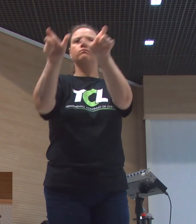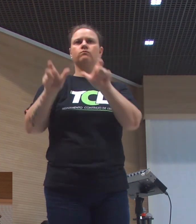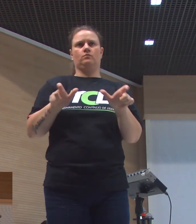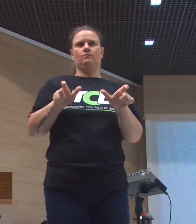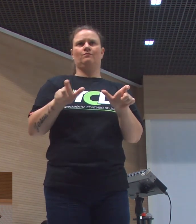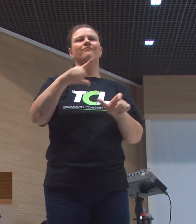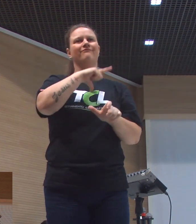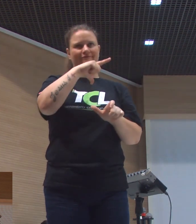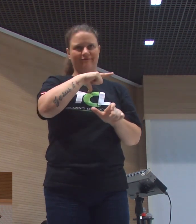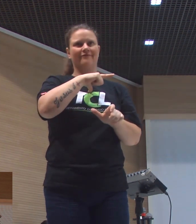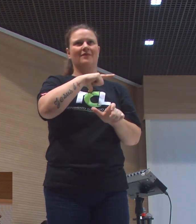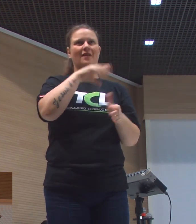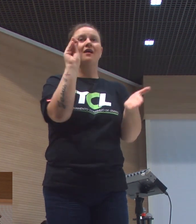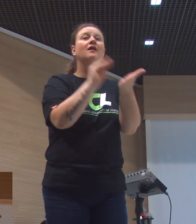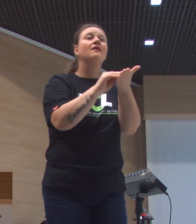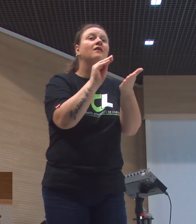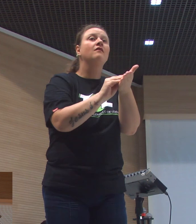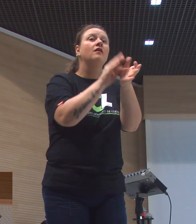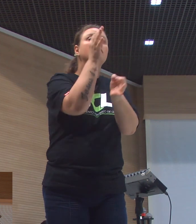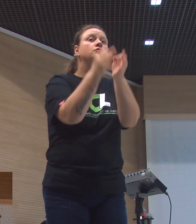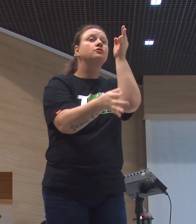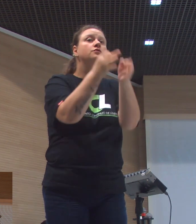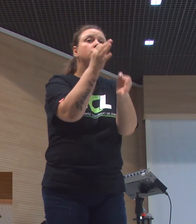se vê injustiça presente.